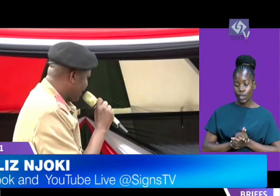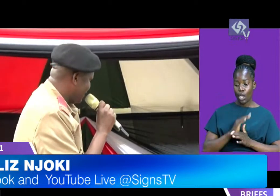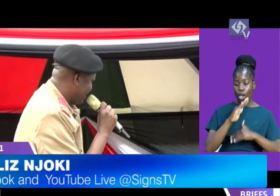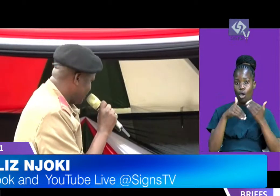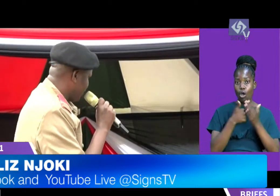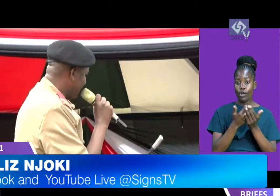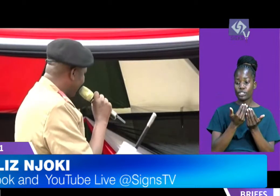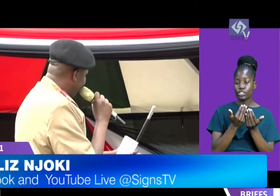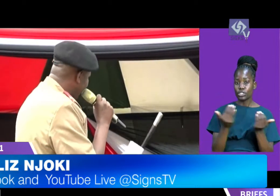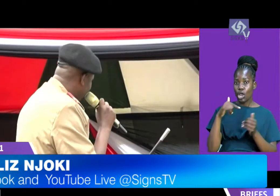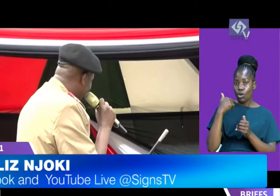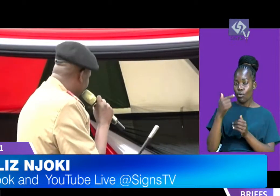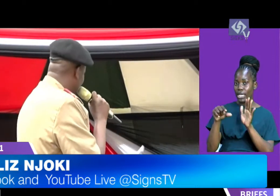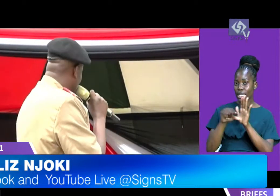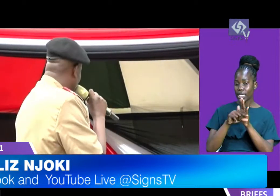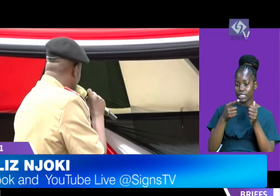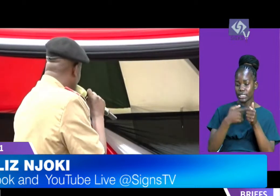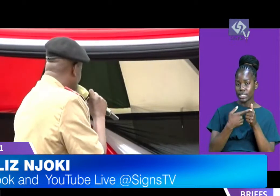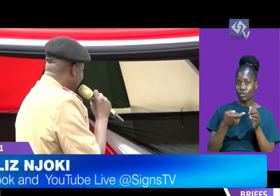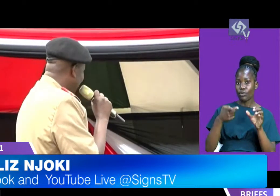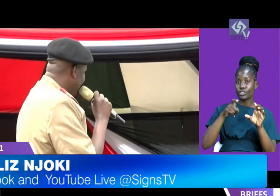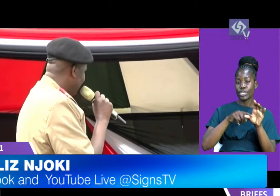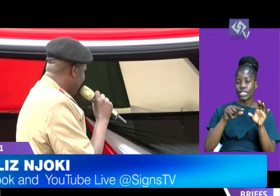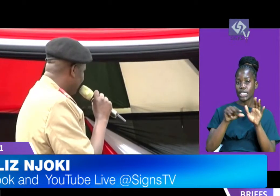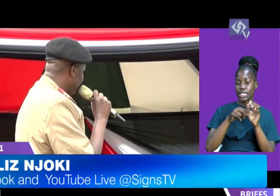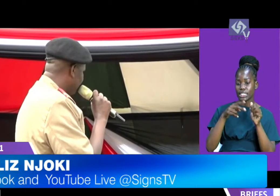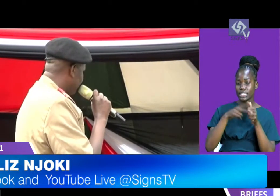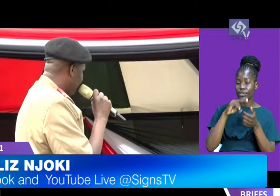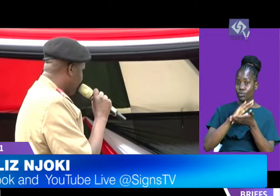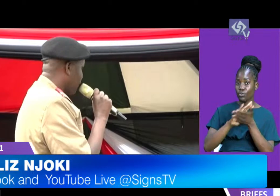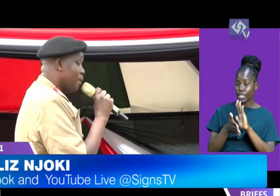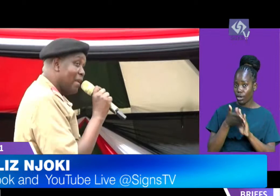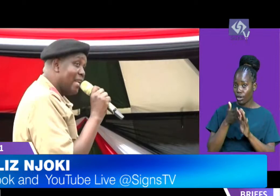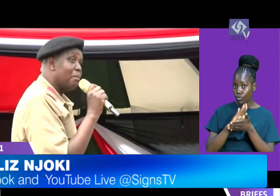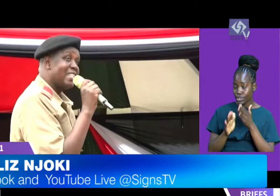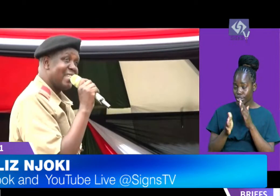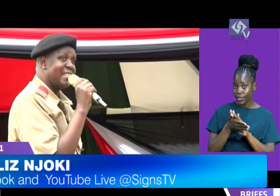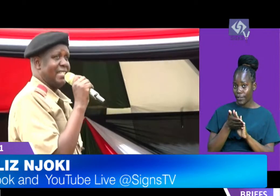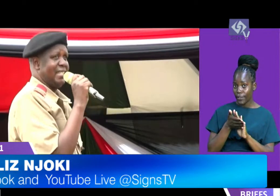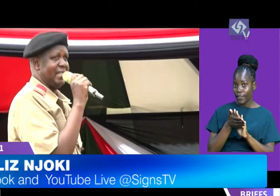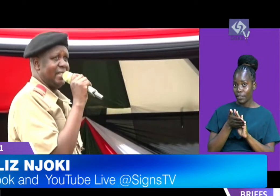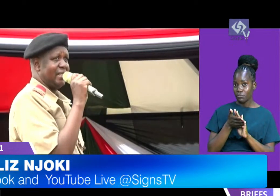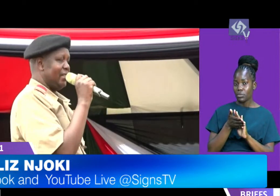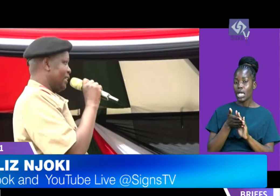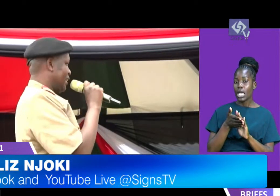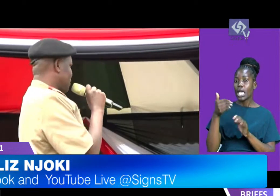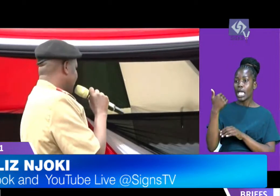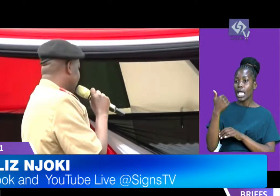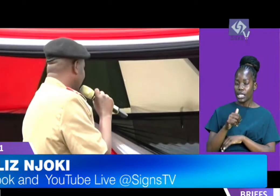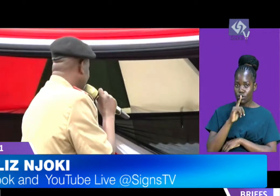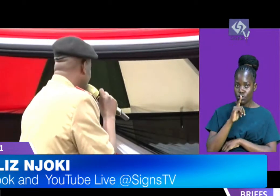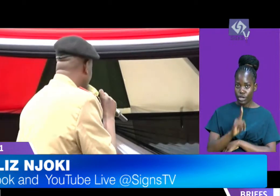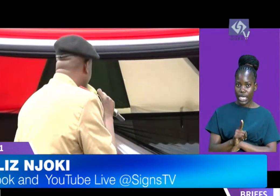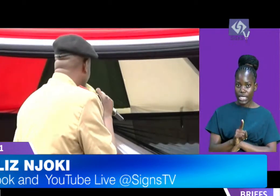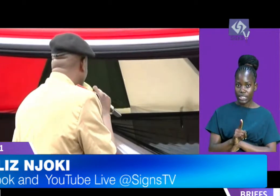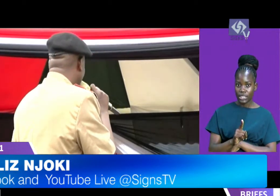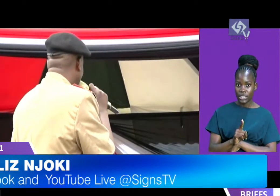grade 6 waende grade bila nini? Bila masharti. Najua nikiongea hivyo